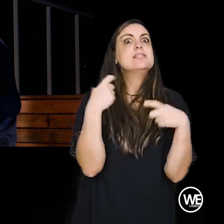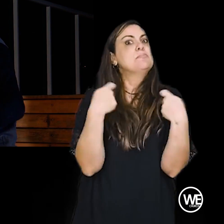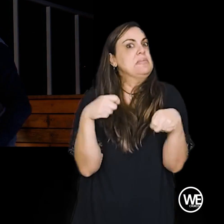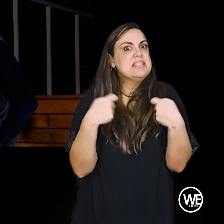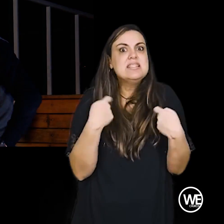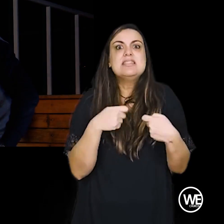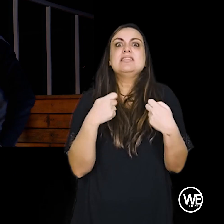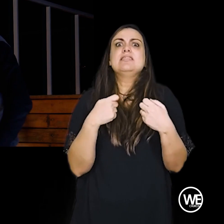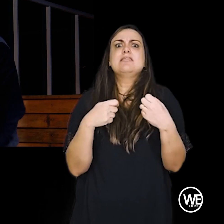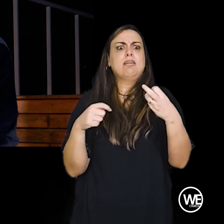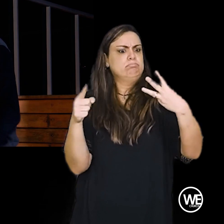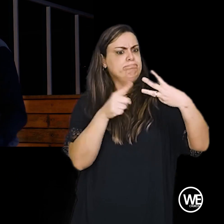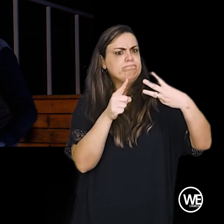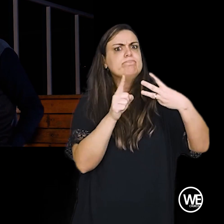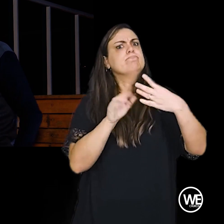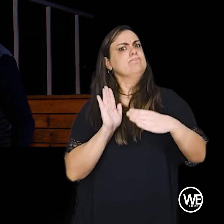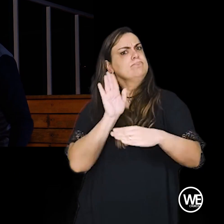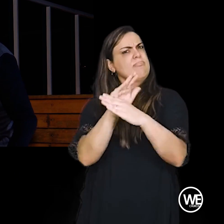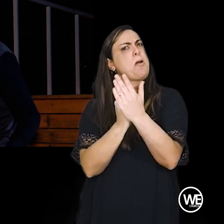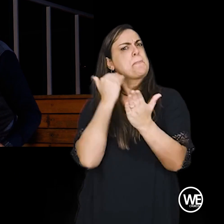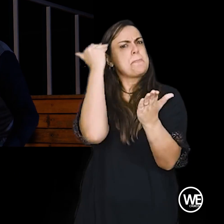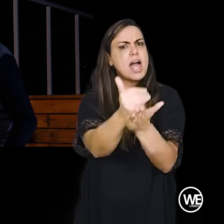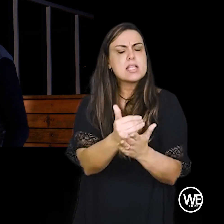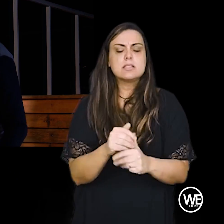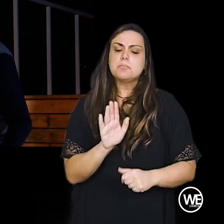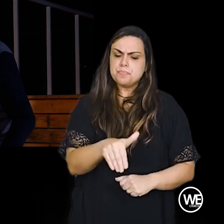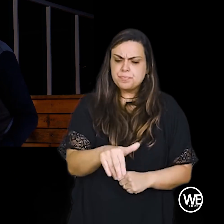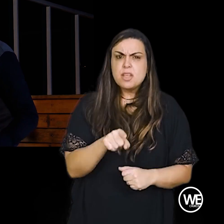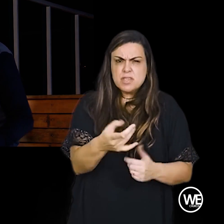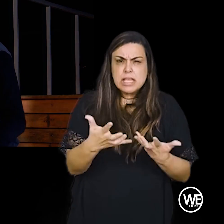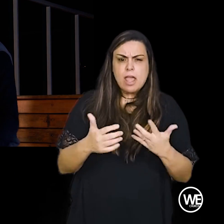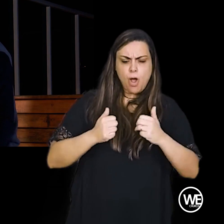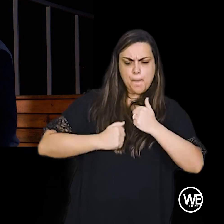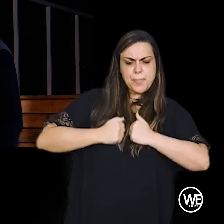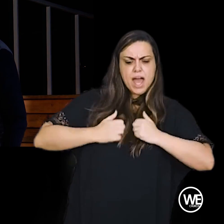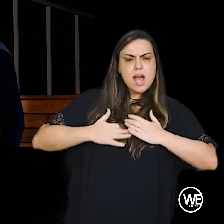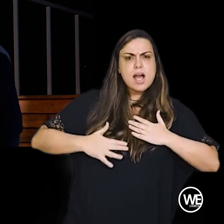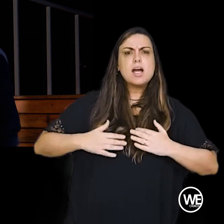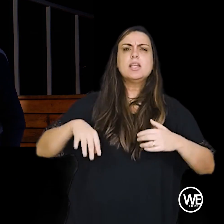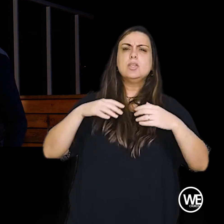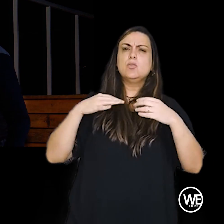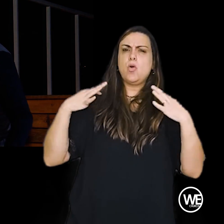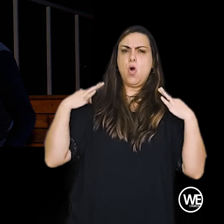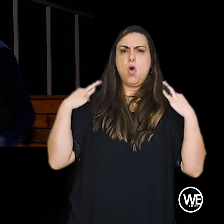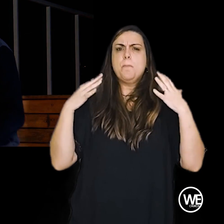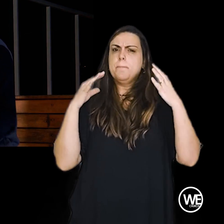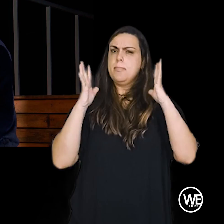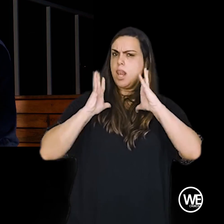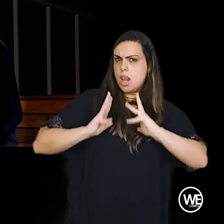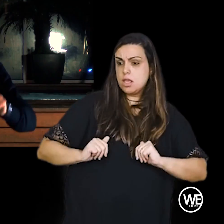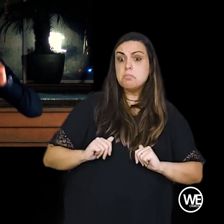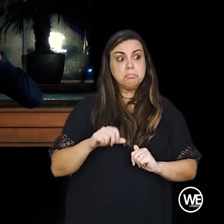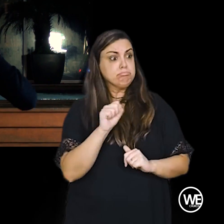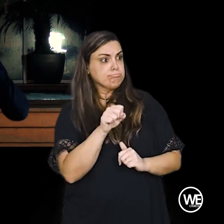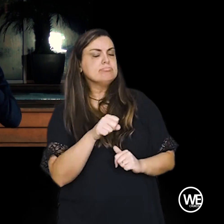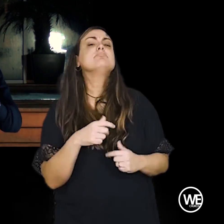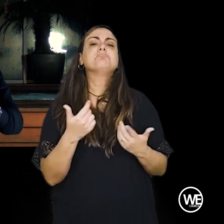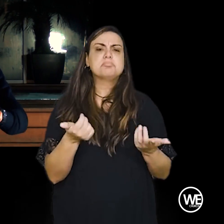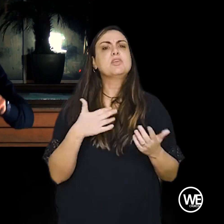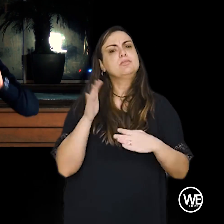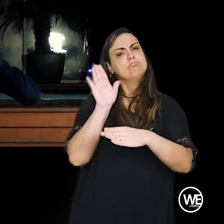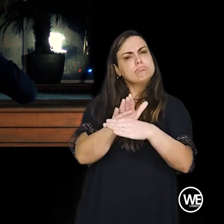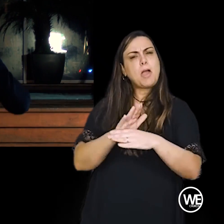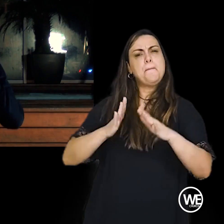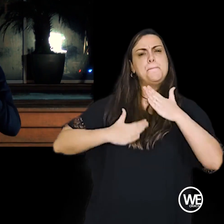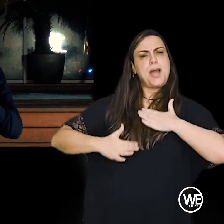um terceiro passo. Eu falei, amigo, você quer tomar um banho? Você quer uma roupa limpa? Aí ele falou, eu quero. Damos um